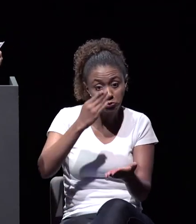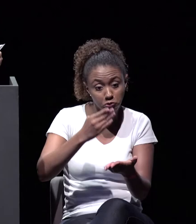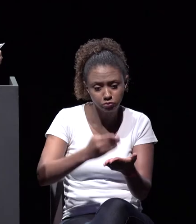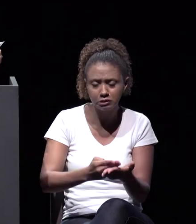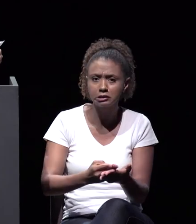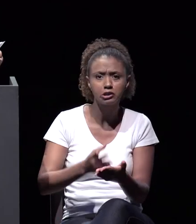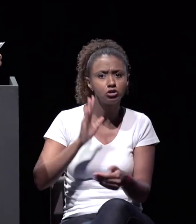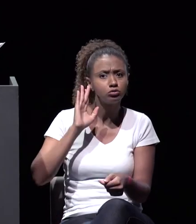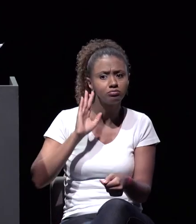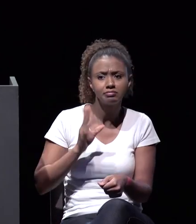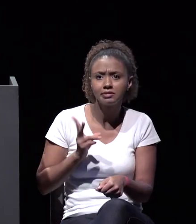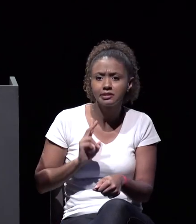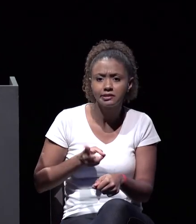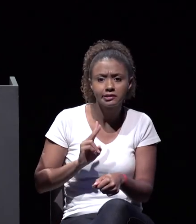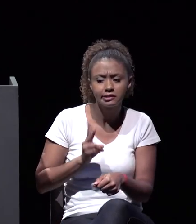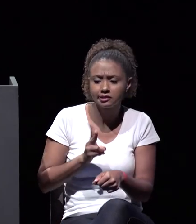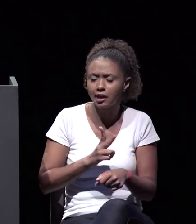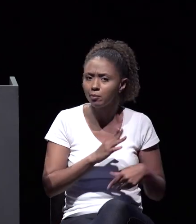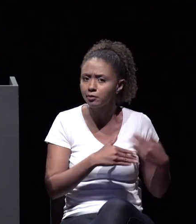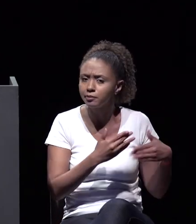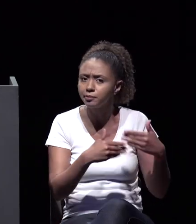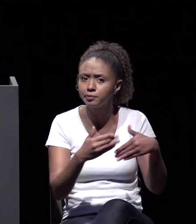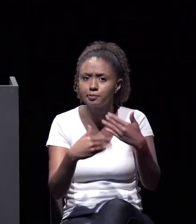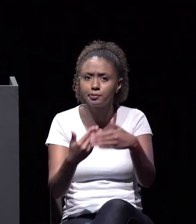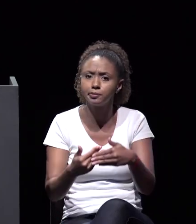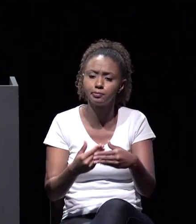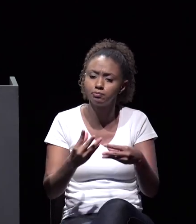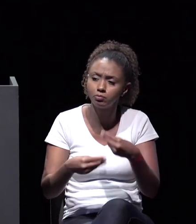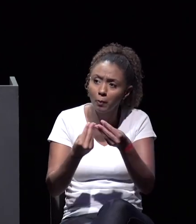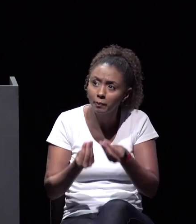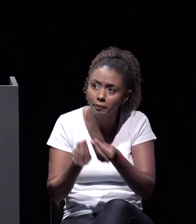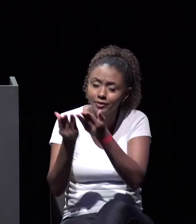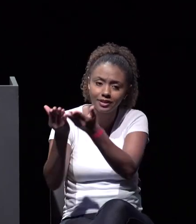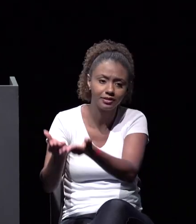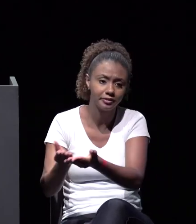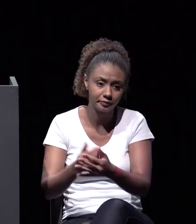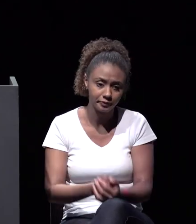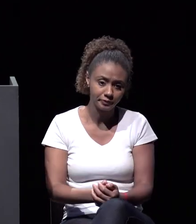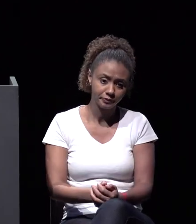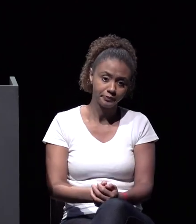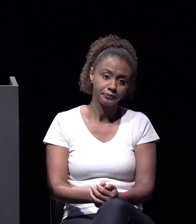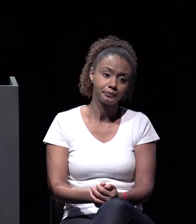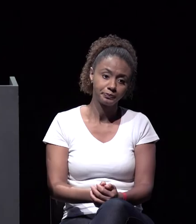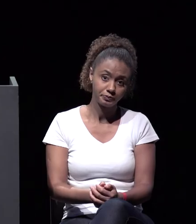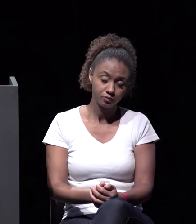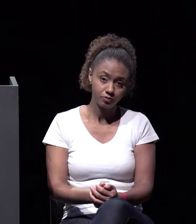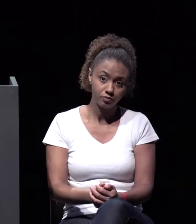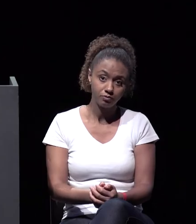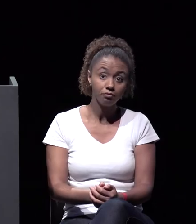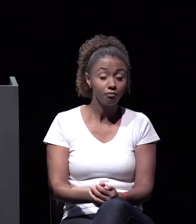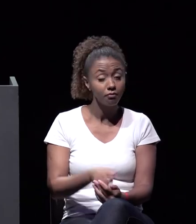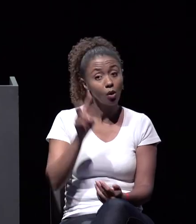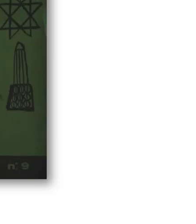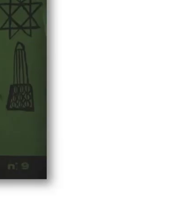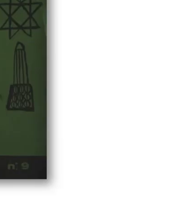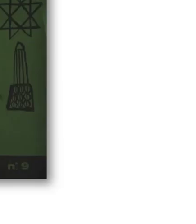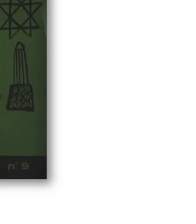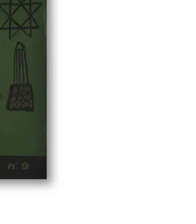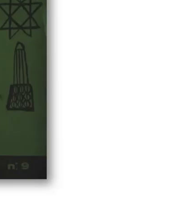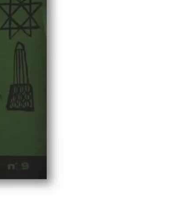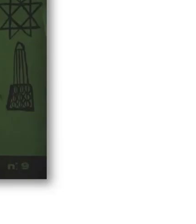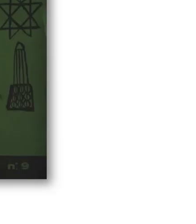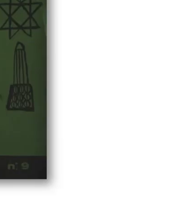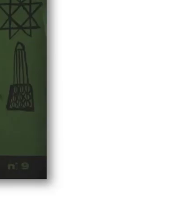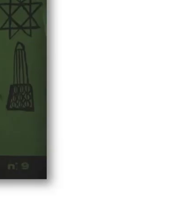cedo traz as suas oferendas e aí ele vai compondo essa narrativa né aí está um